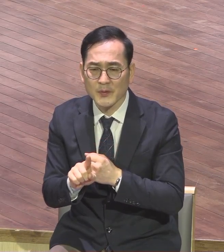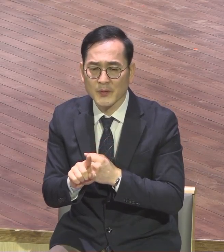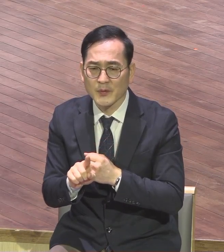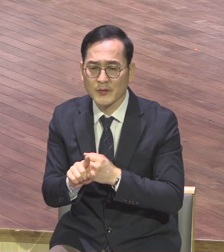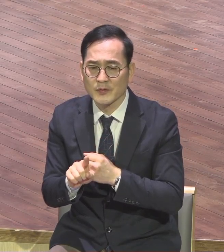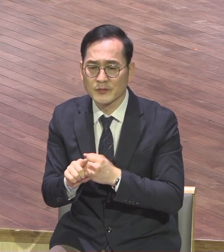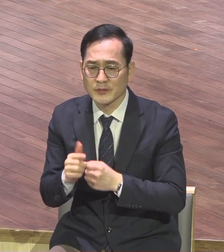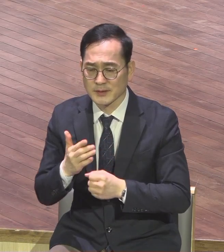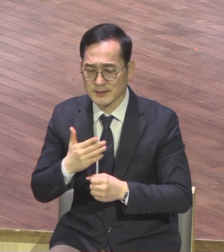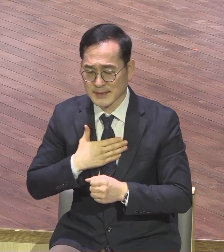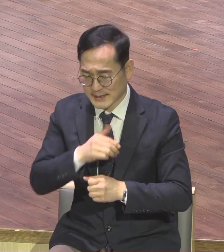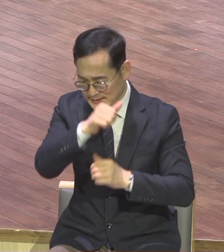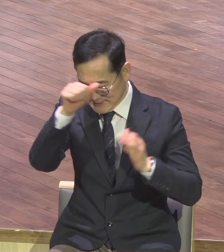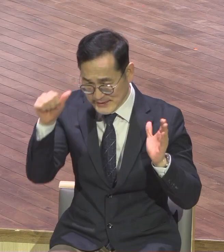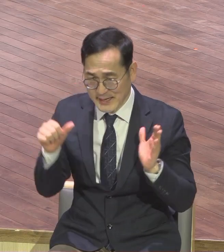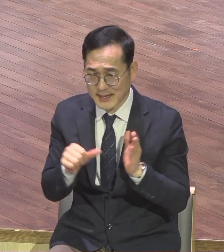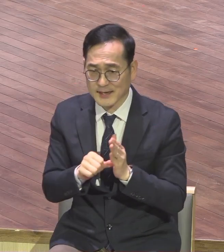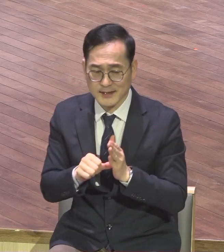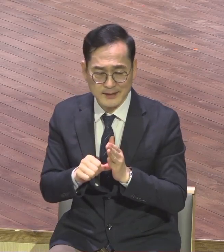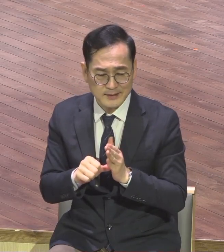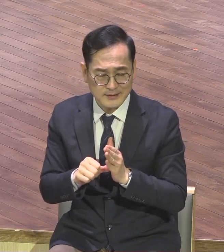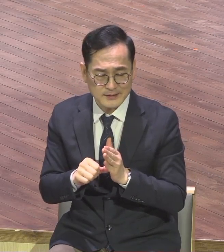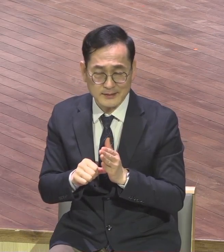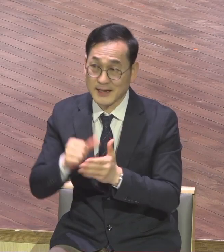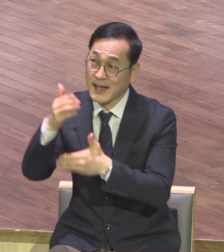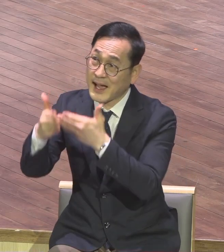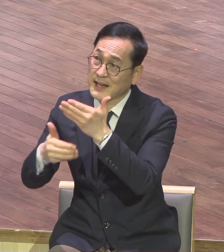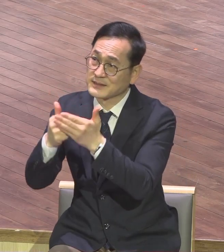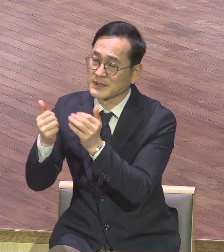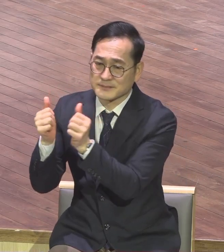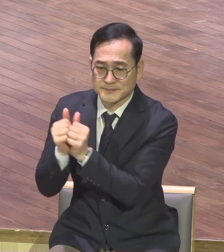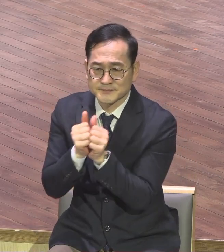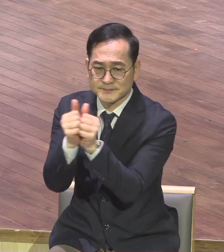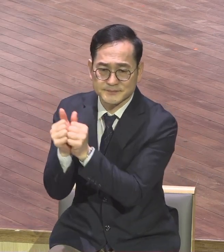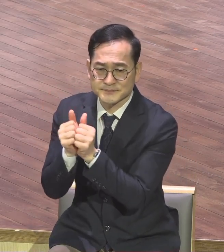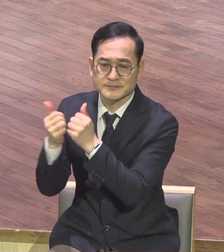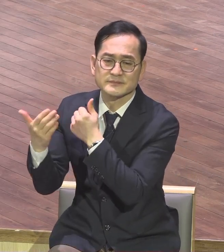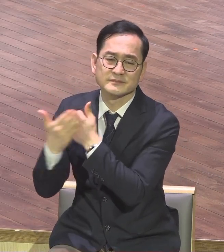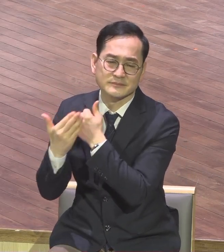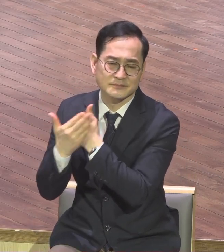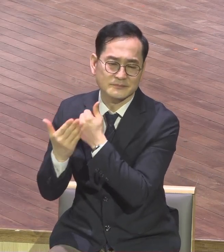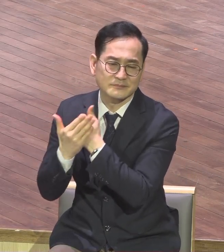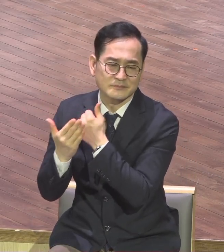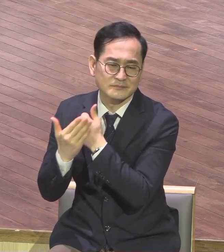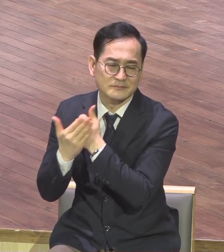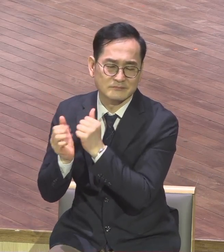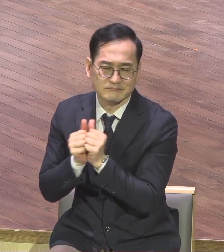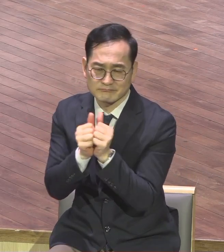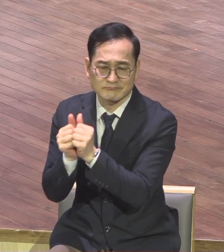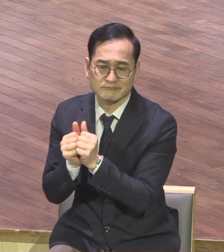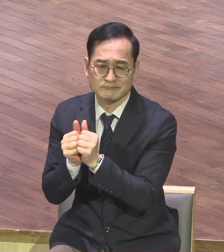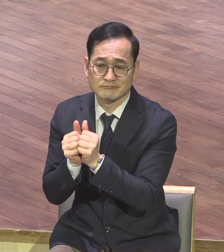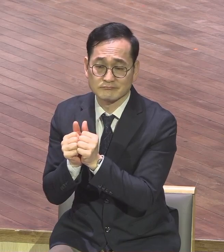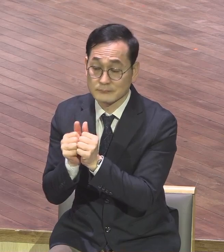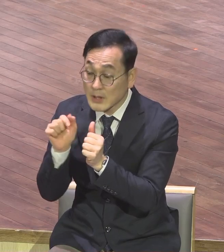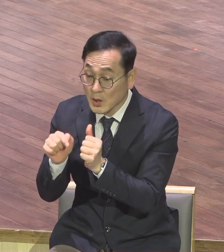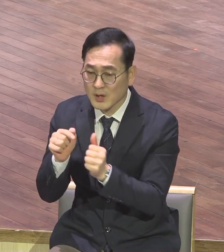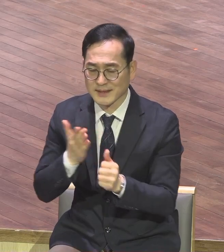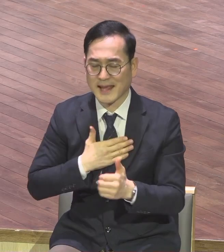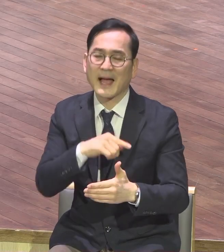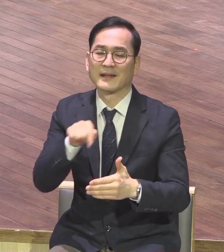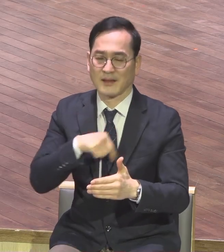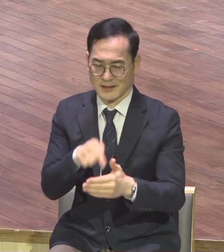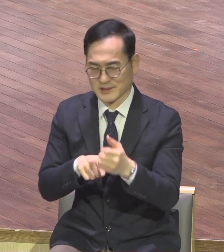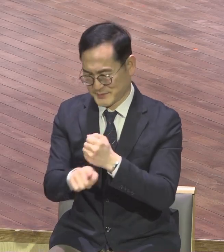삶을 하나님이 보장하고 있다는 것입니다. 이게 위드 임마누엘 원내세요. 내 안에 주님께.